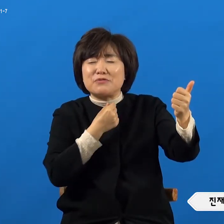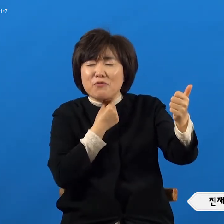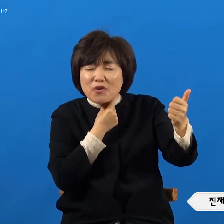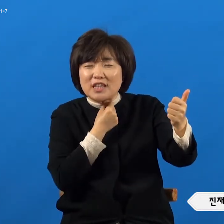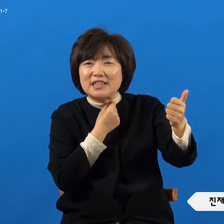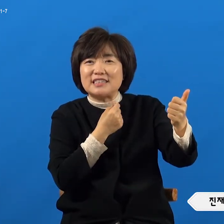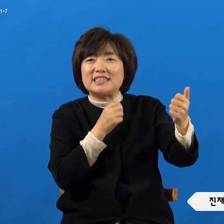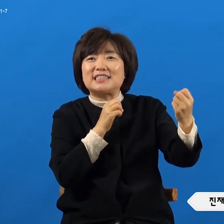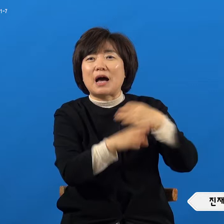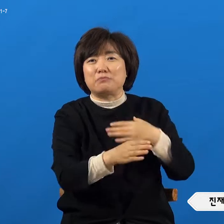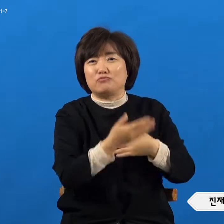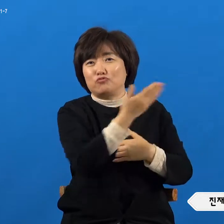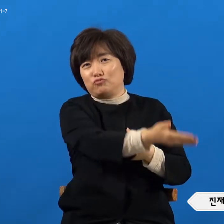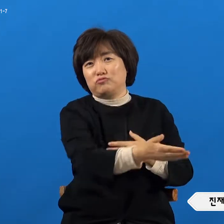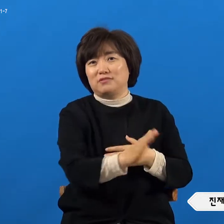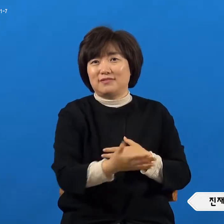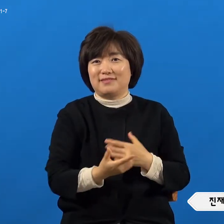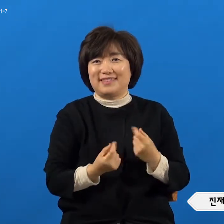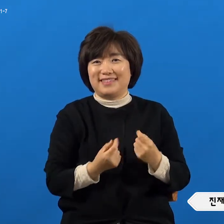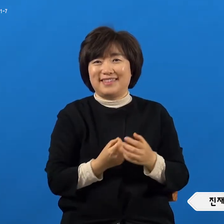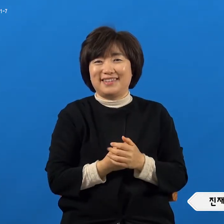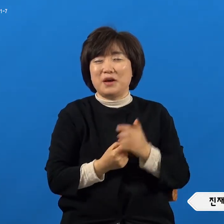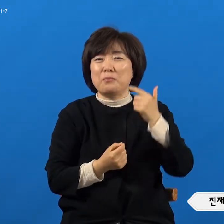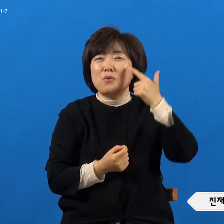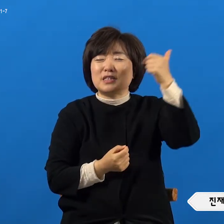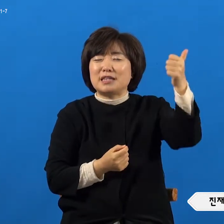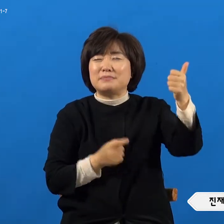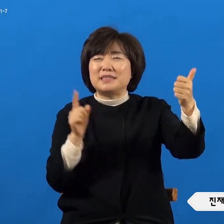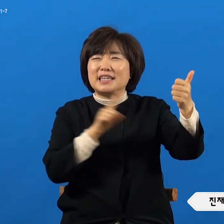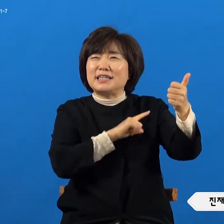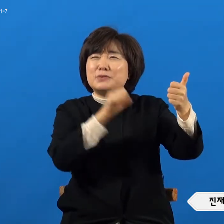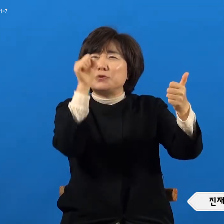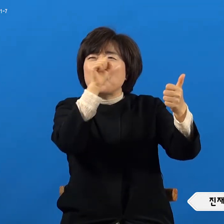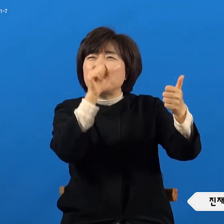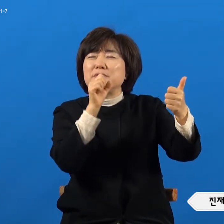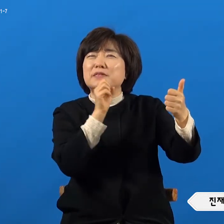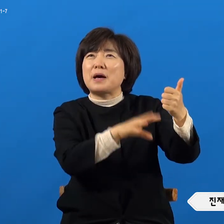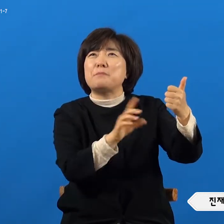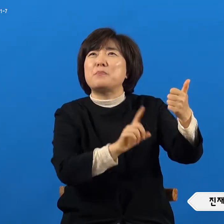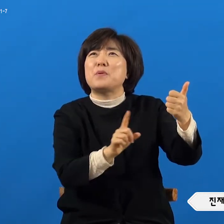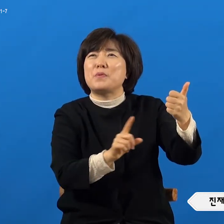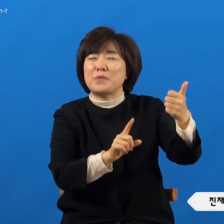답을 줘야 되지 않을까? 목사님이 제일 좋아하는 답이 뭘까?